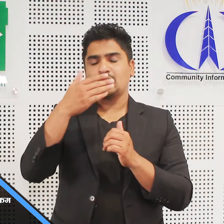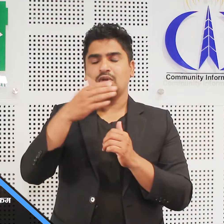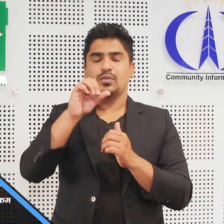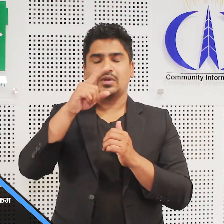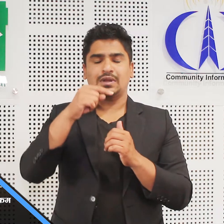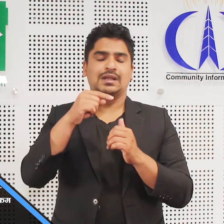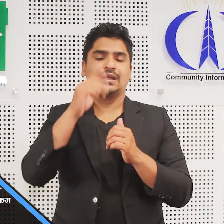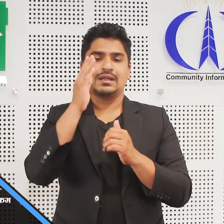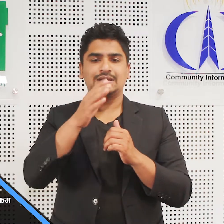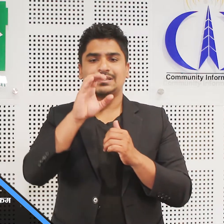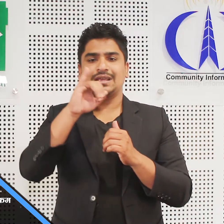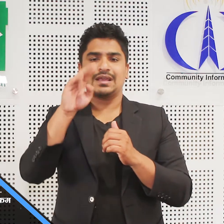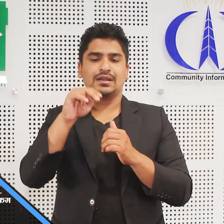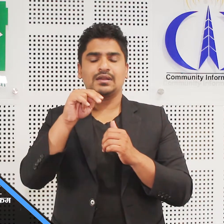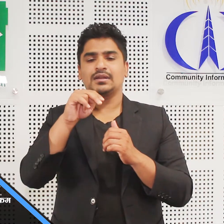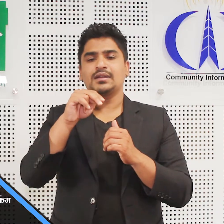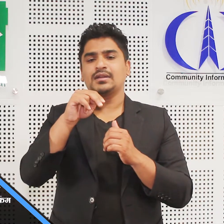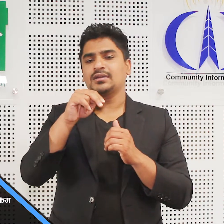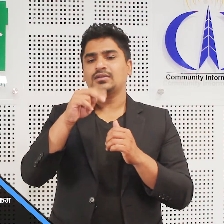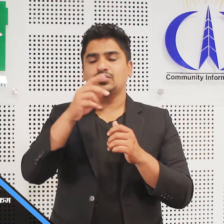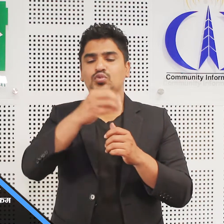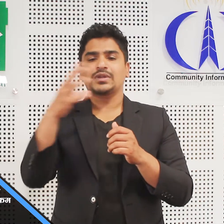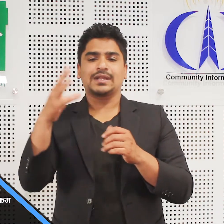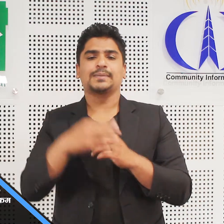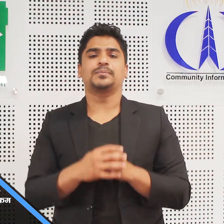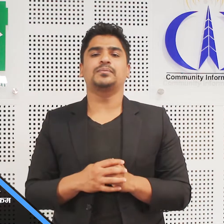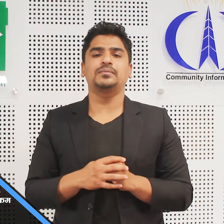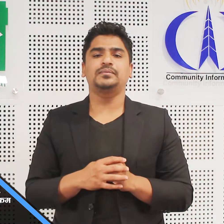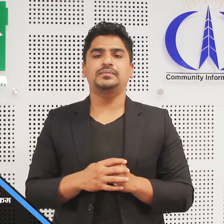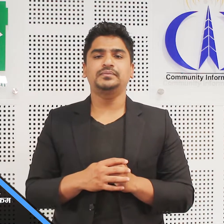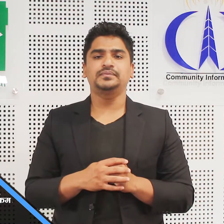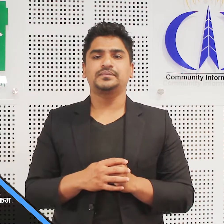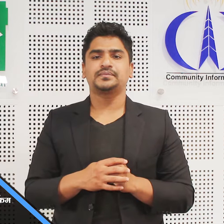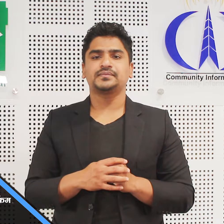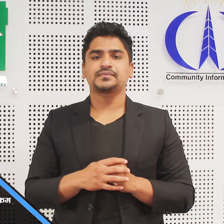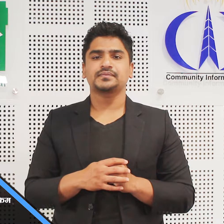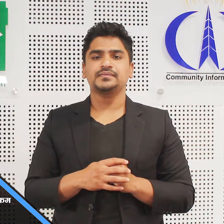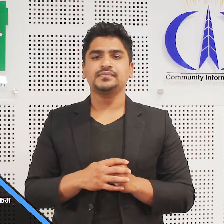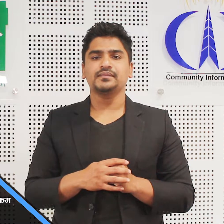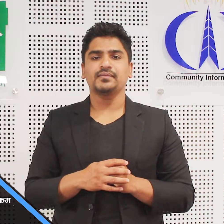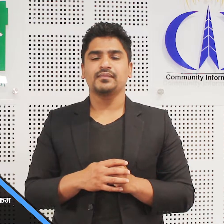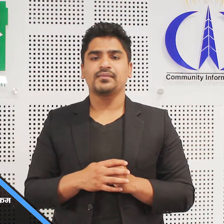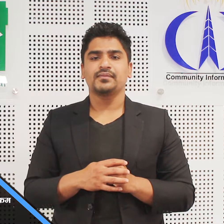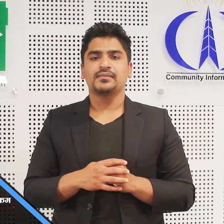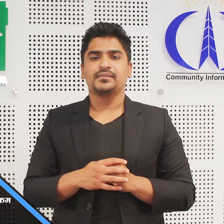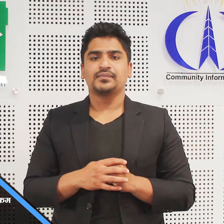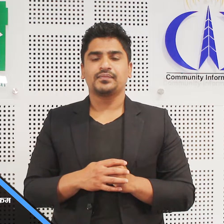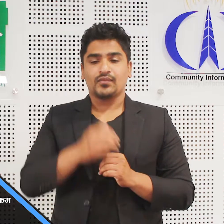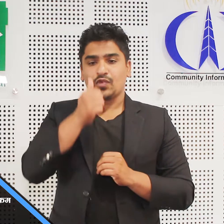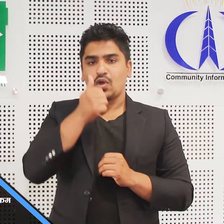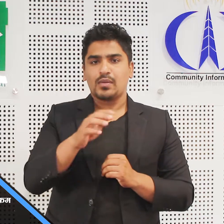प्रदान गरेको पनि विरेन्द्रनगर नगरपालिकाले जनाएको छ। कल्पना ढेङ्गा मगर, CIN बुलबुले आफिम